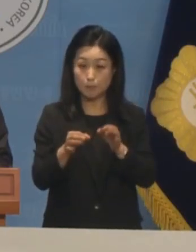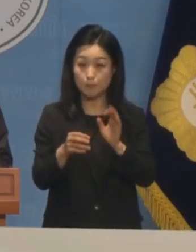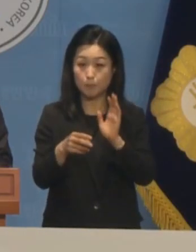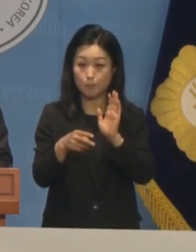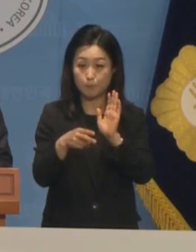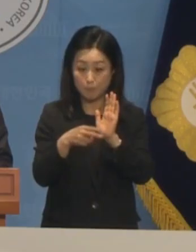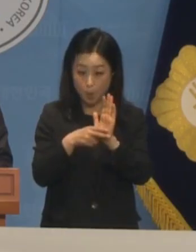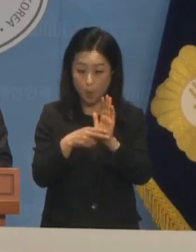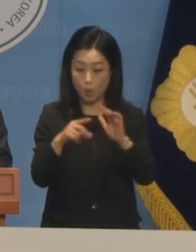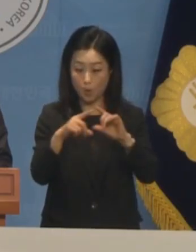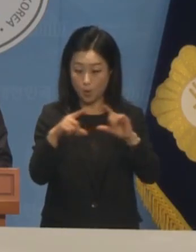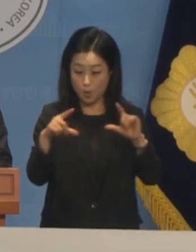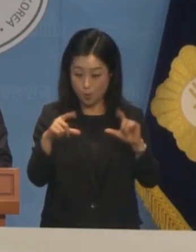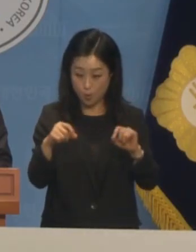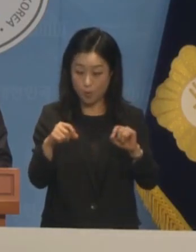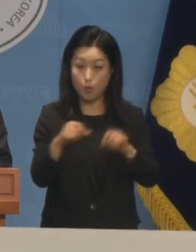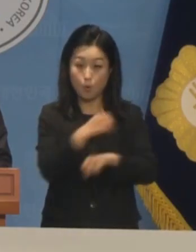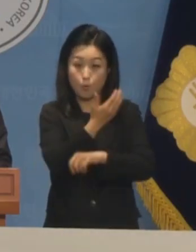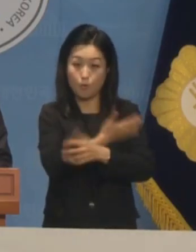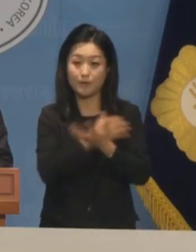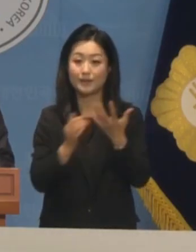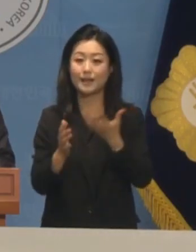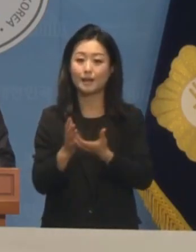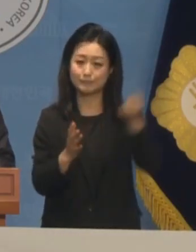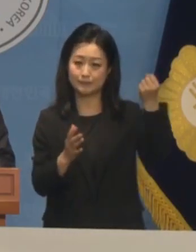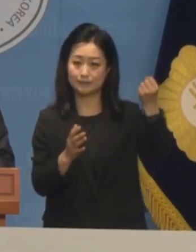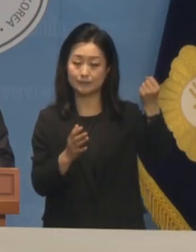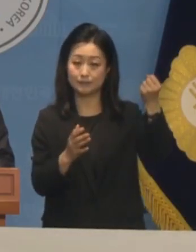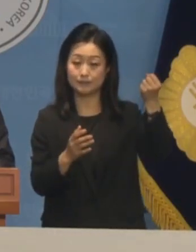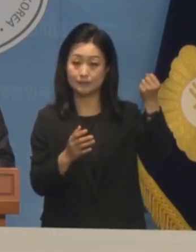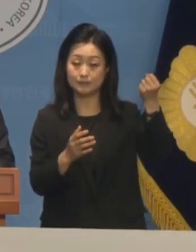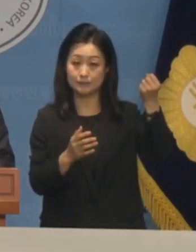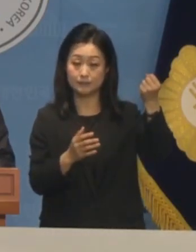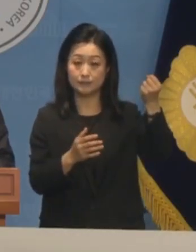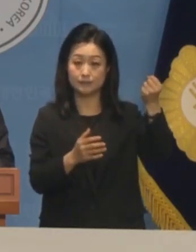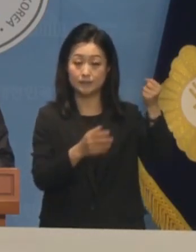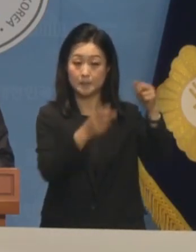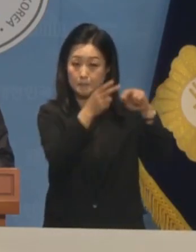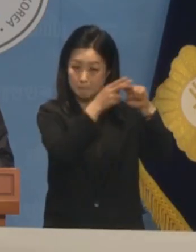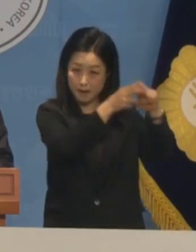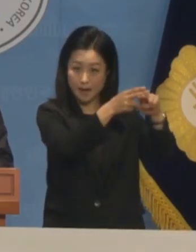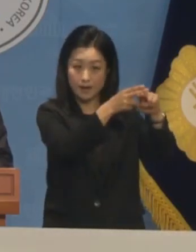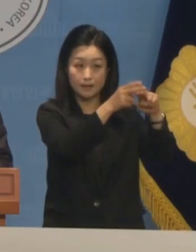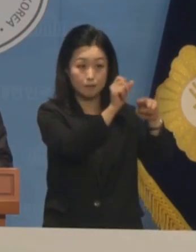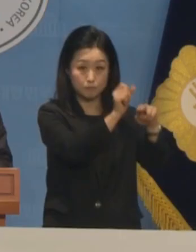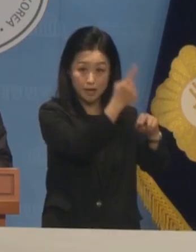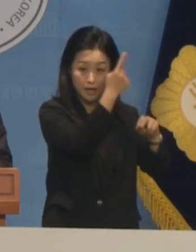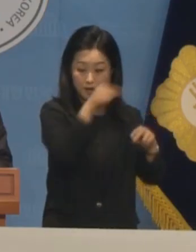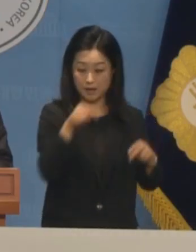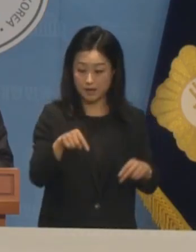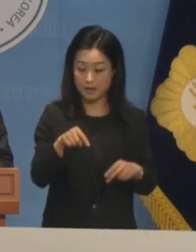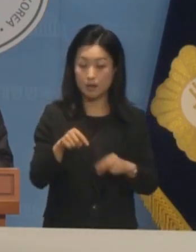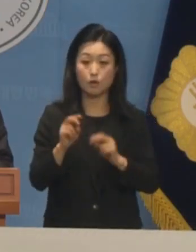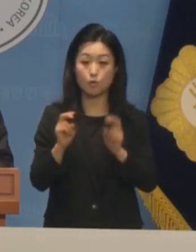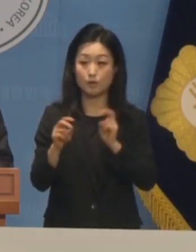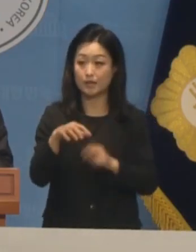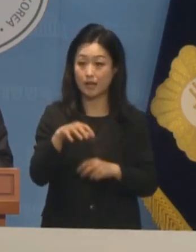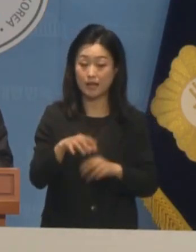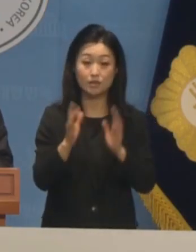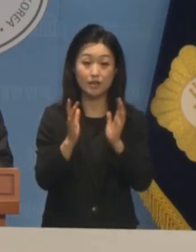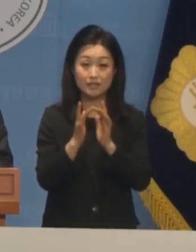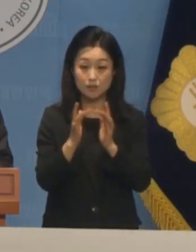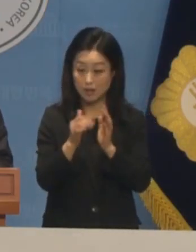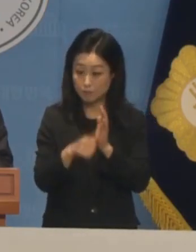갑질 행태를 2023년 11월까지 지속적으로 보였습니다. 이 때문에 아이밀사는